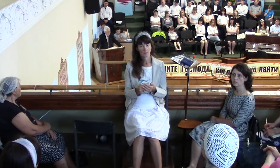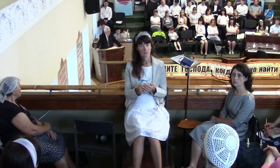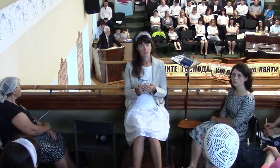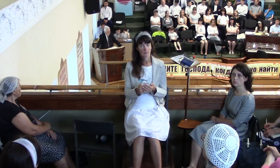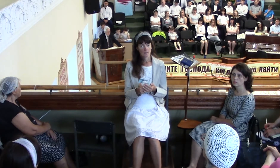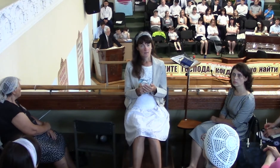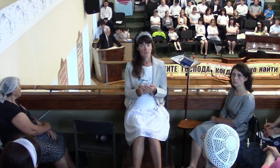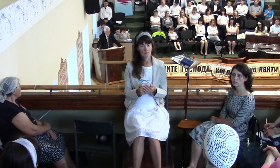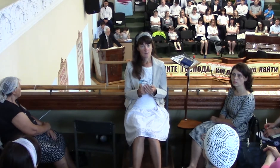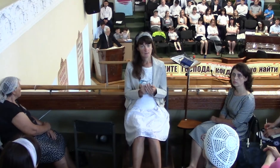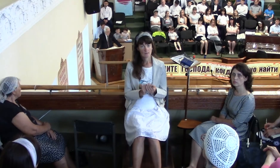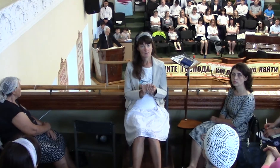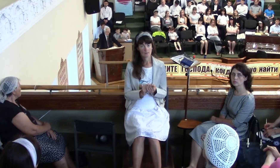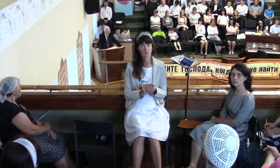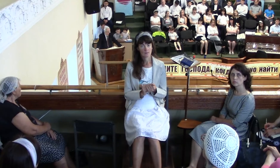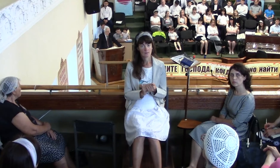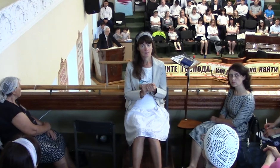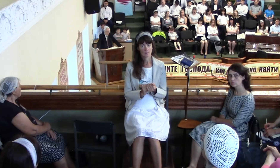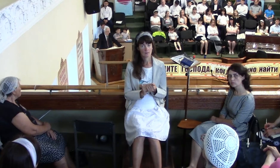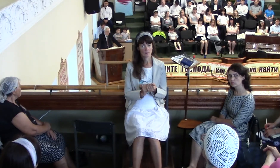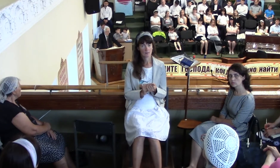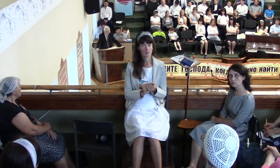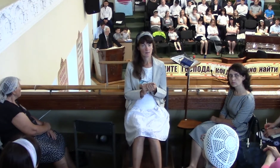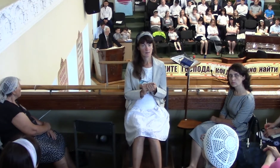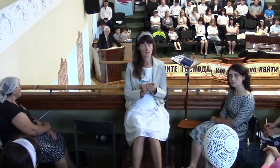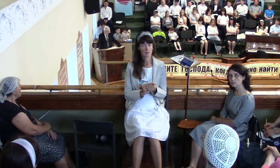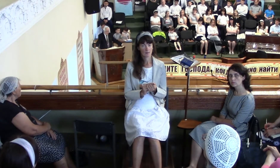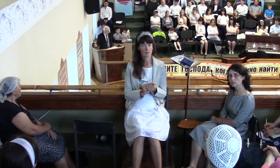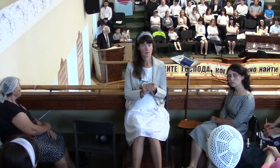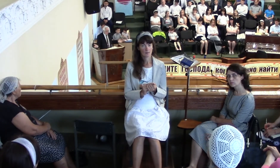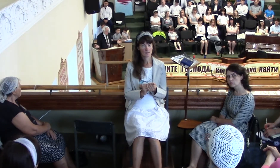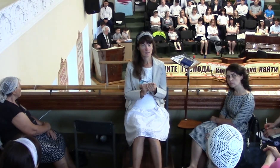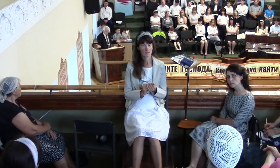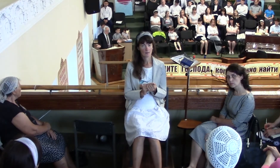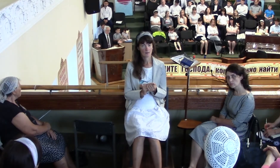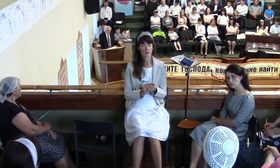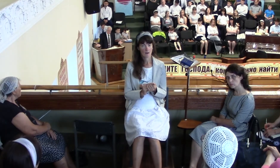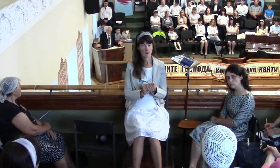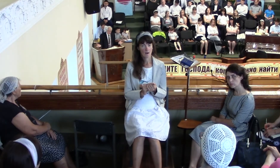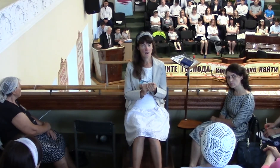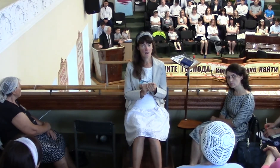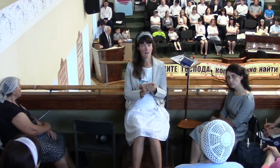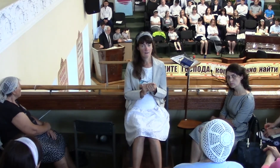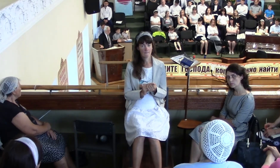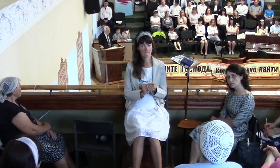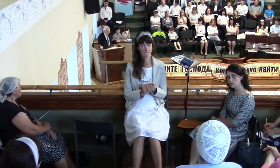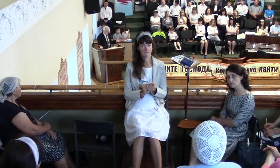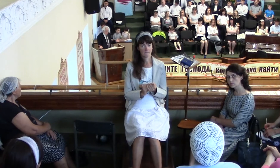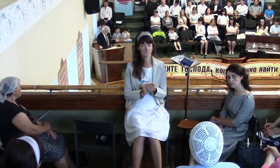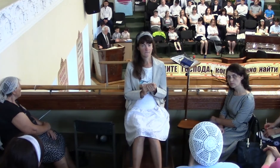служат? Как они принимаются хорошо? Кажется, говорить больше не о чем, когда сели чай попить